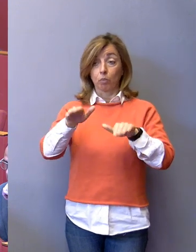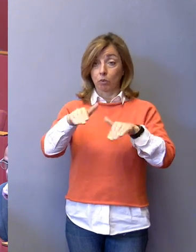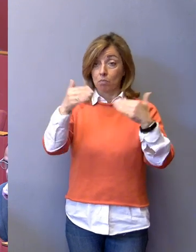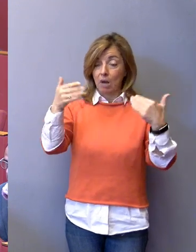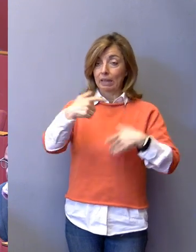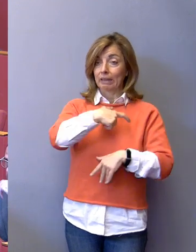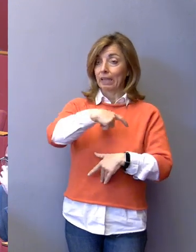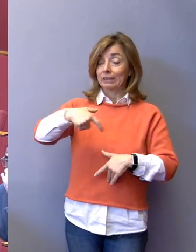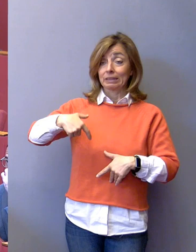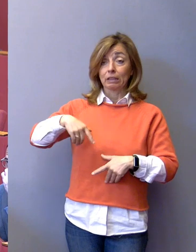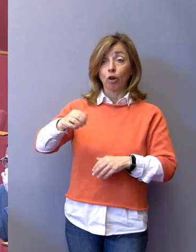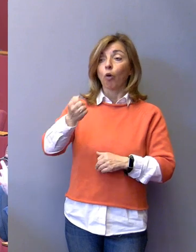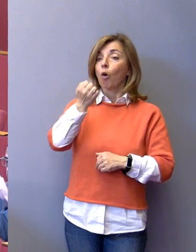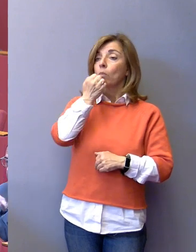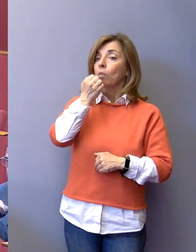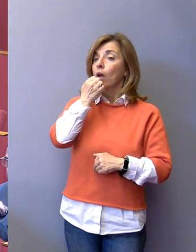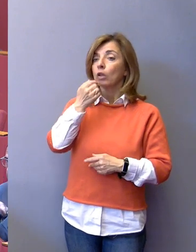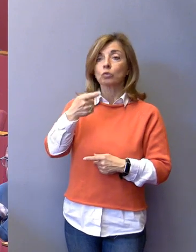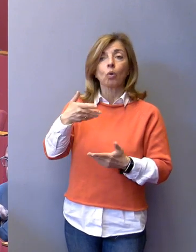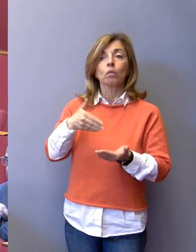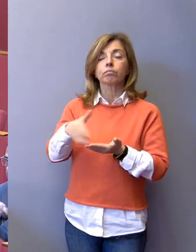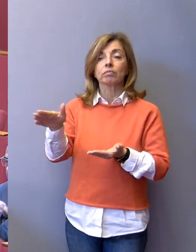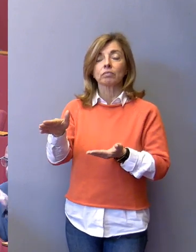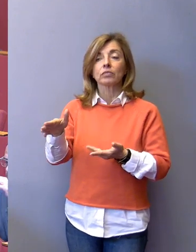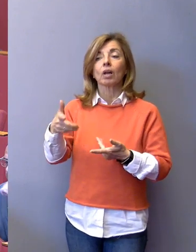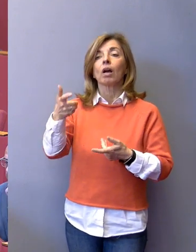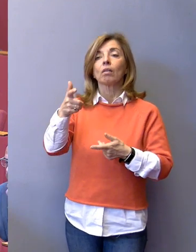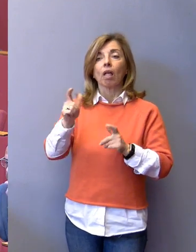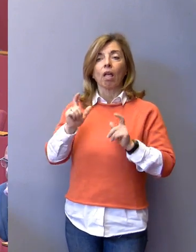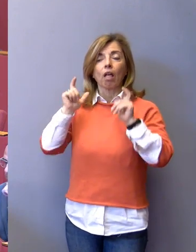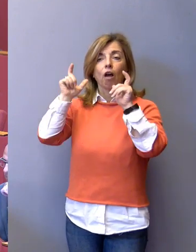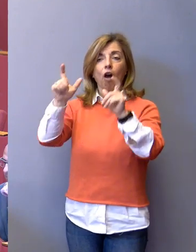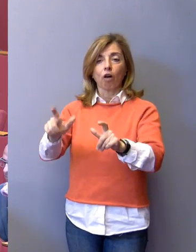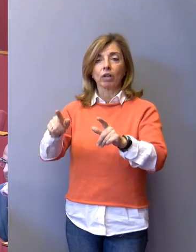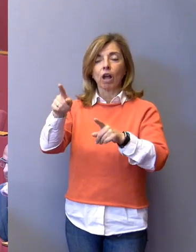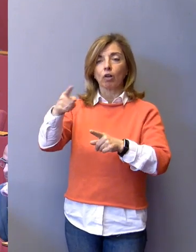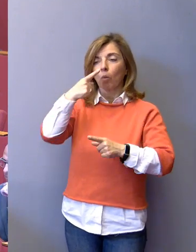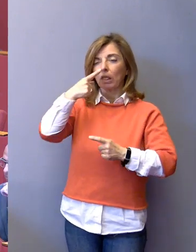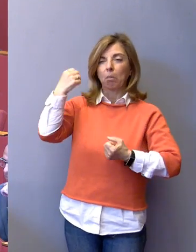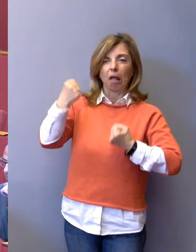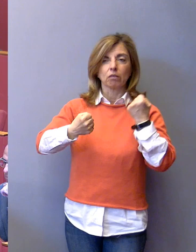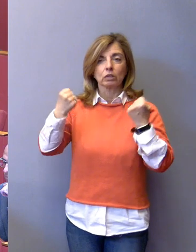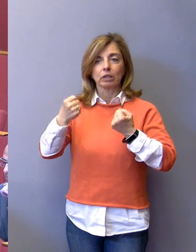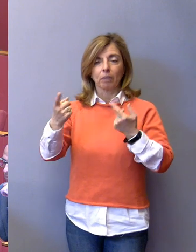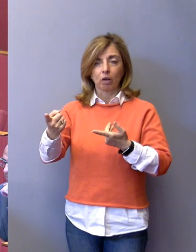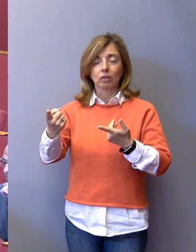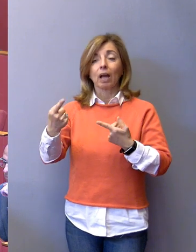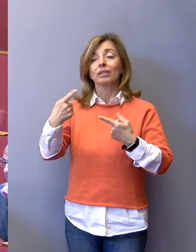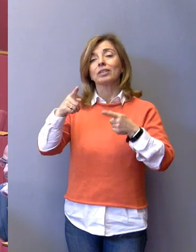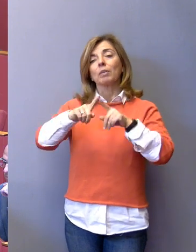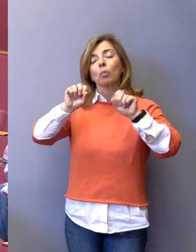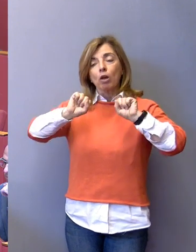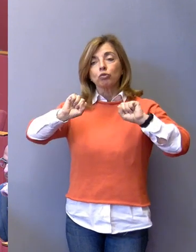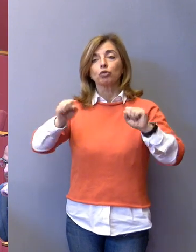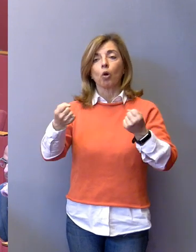infamanti di tempismo rispetto alla legittima possibilità dei lavoratori di questo paese di scioperare per difendere proposte di lavoro quindi studiare